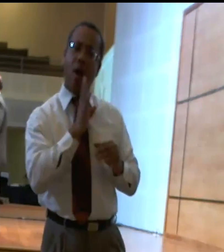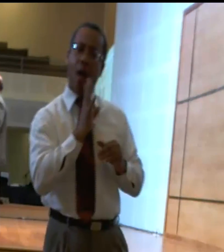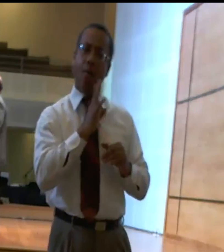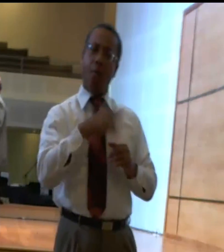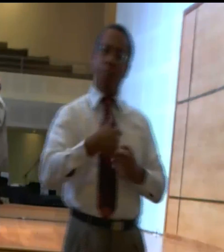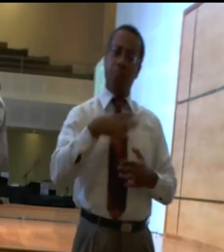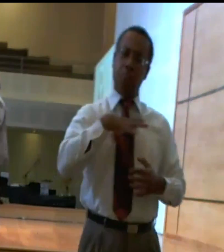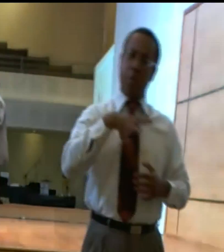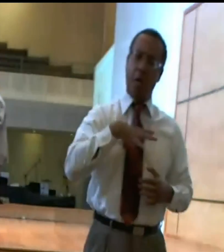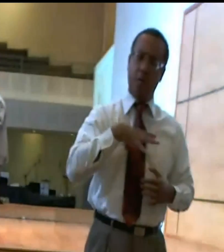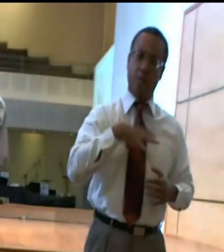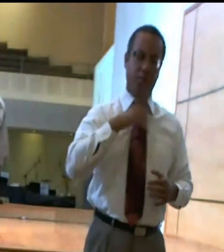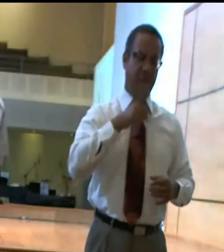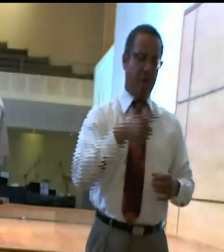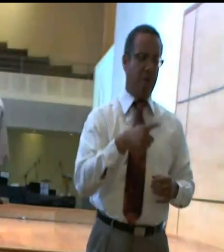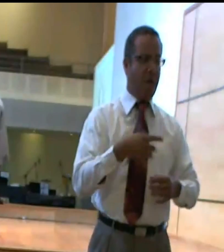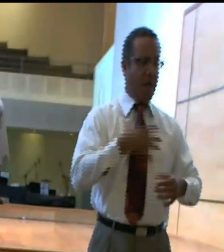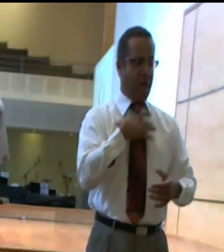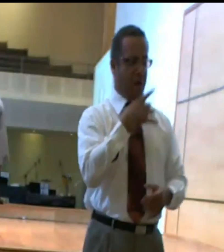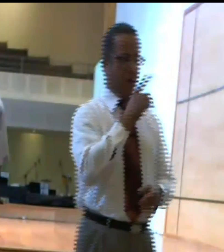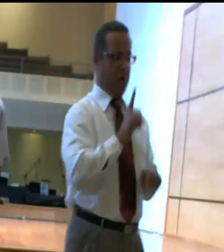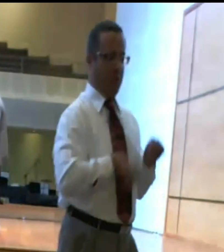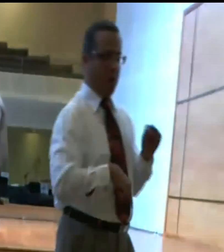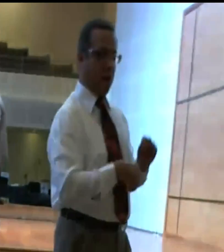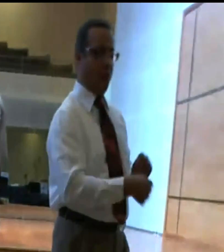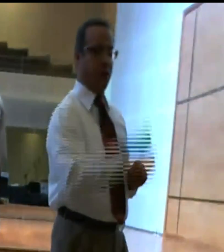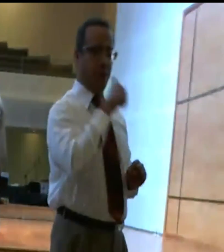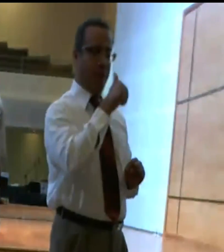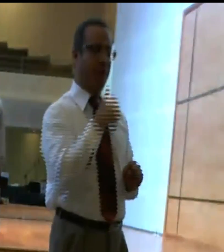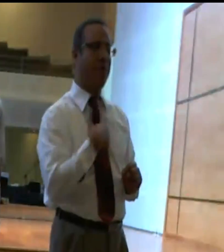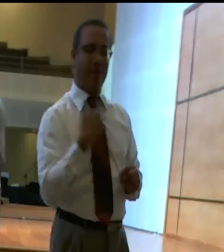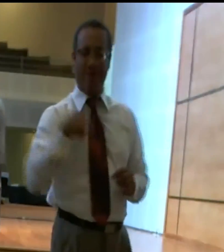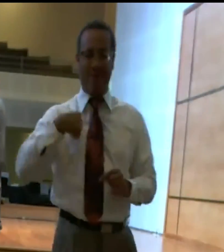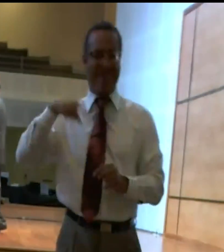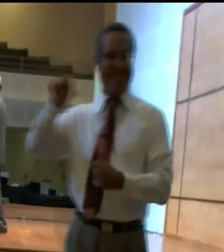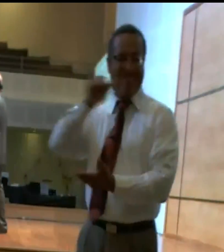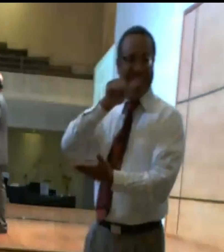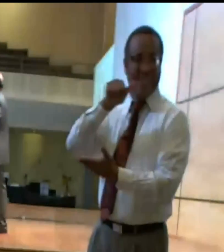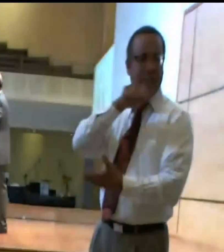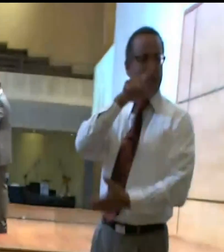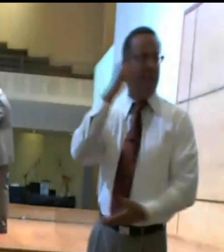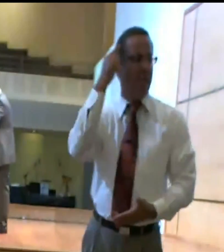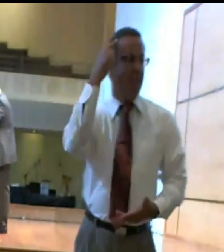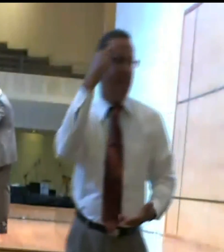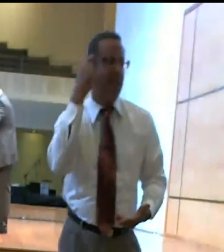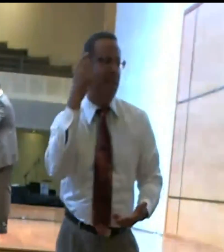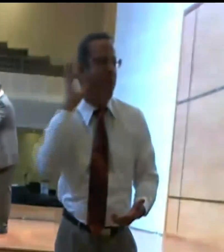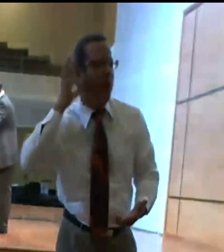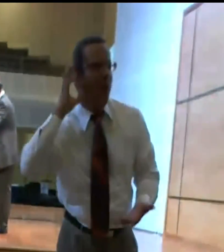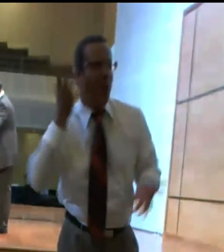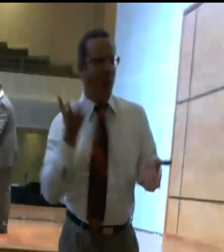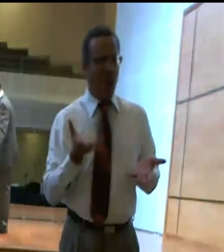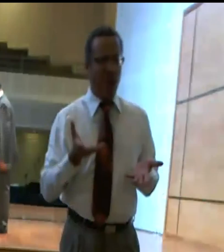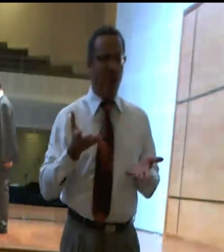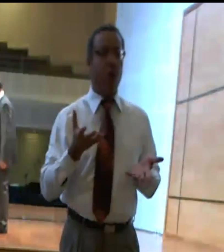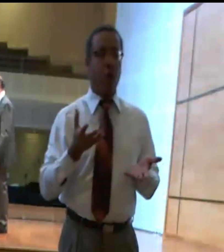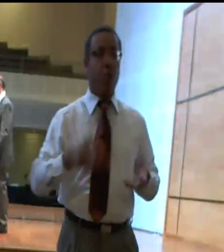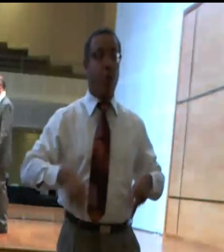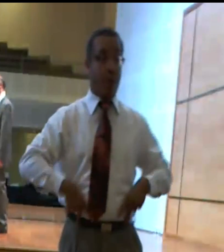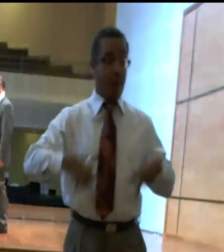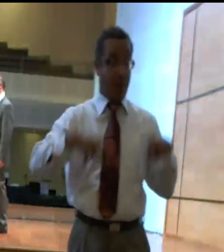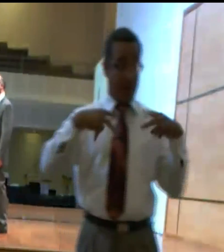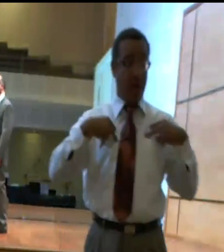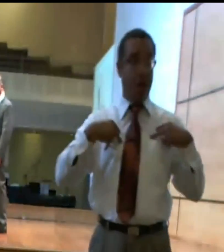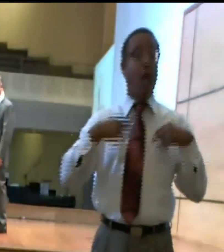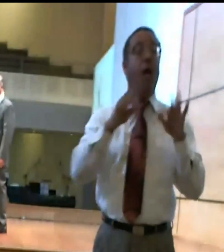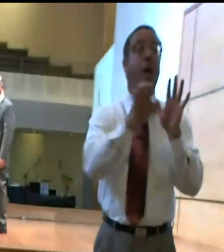Pero hay otra lección que aprendemos en este relato, y es que no siempre resulta fácil interactuar con